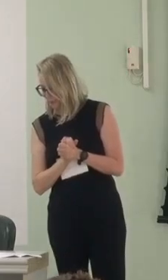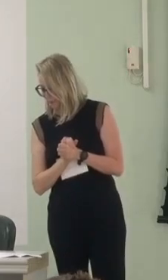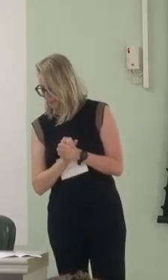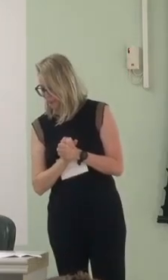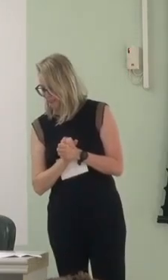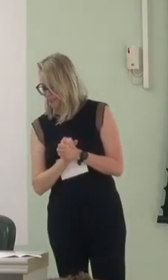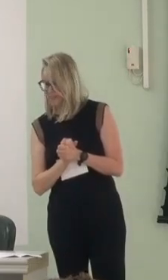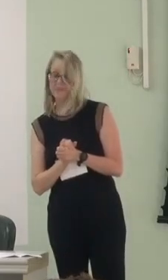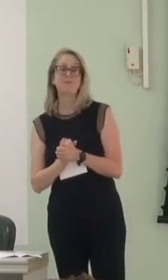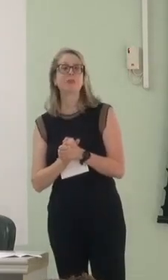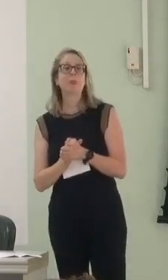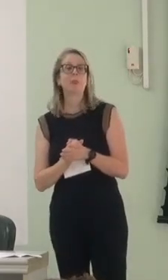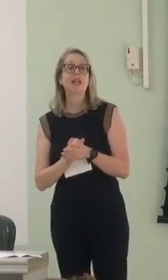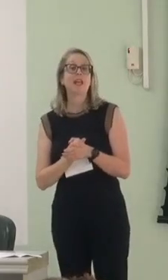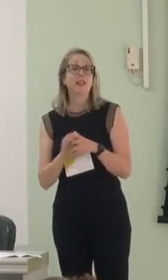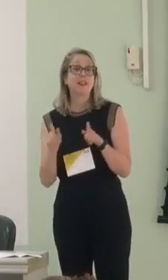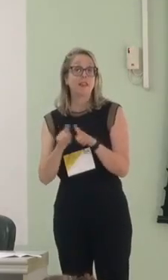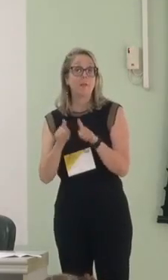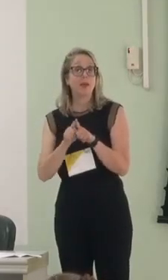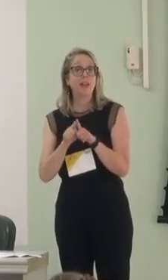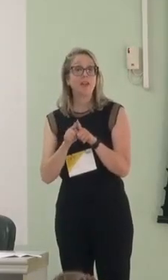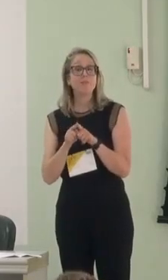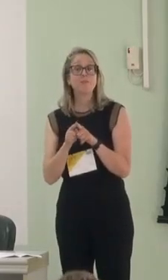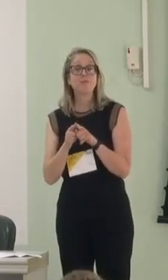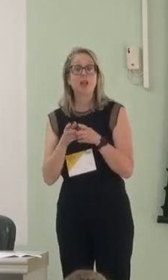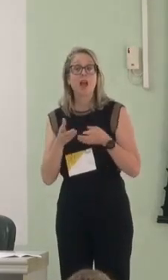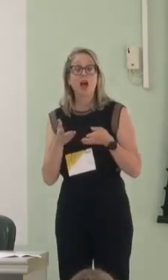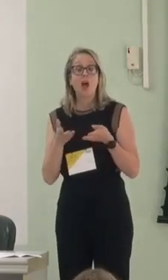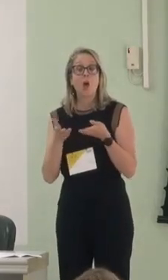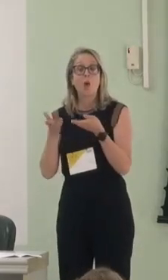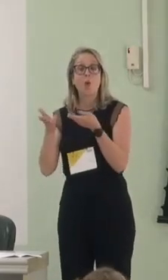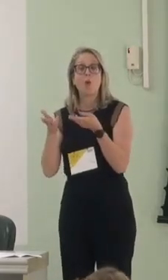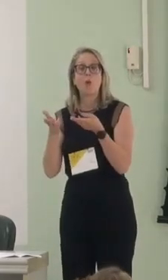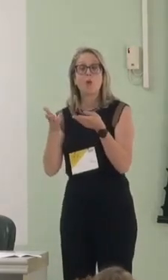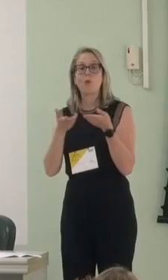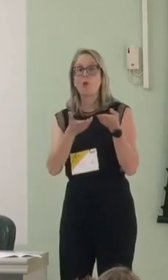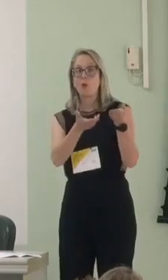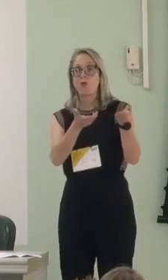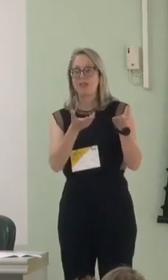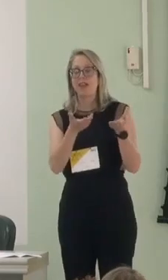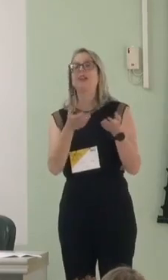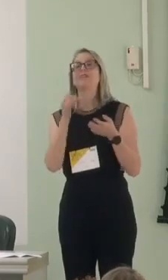língua de sinais sobre o tema sobre língua de sinais e com um palestrante surdo,